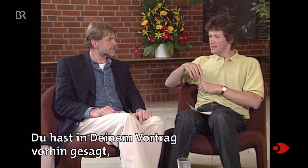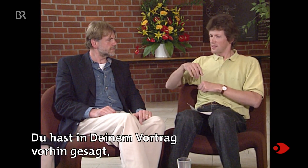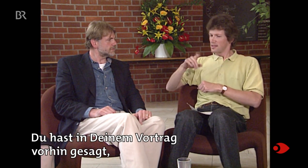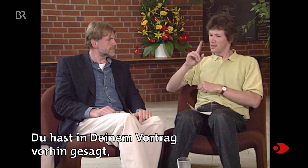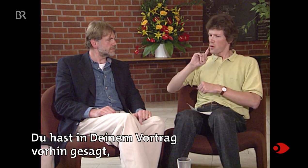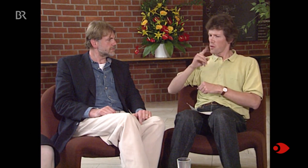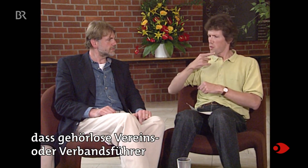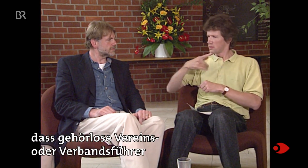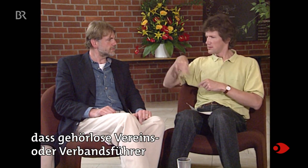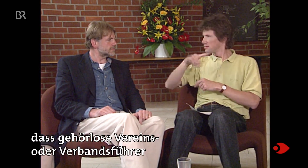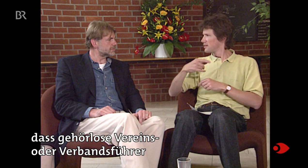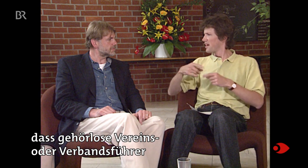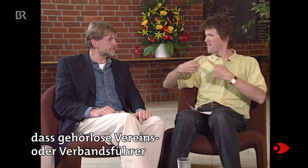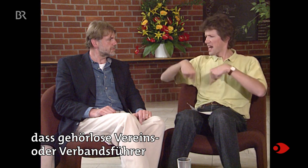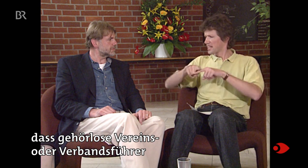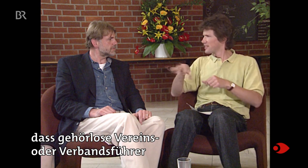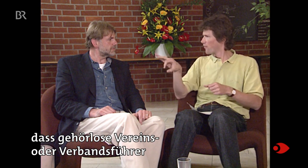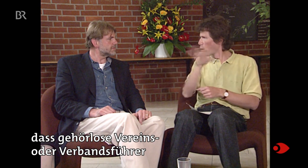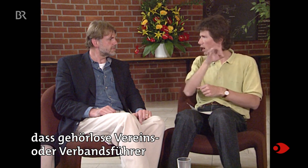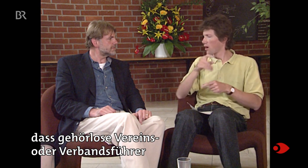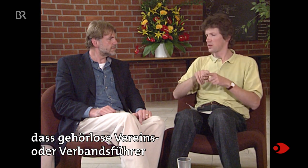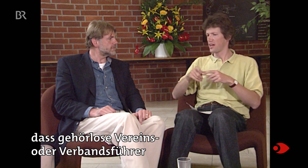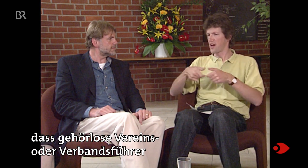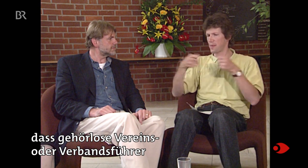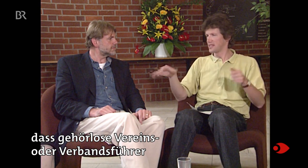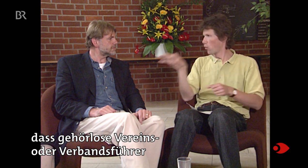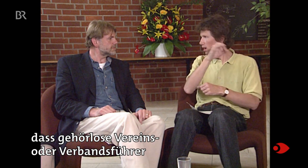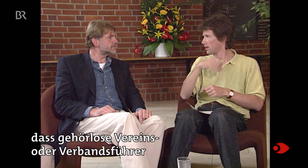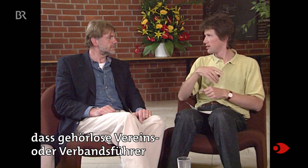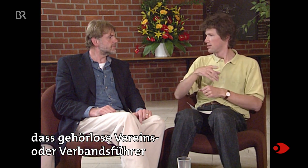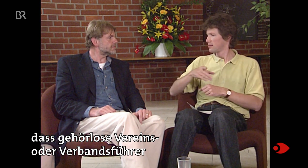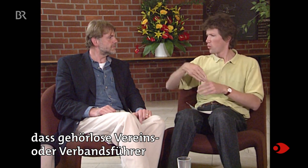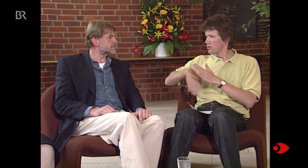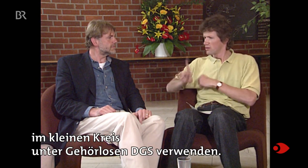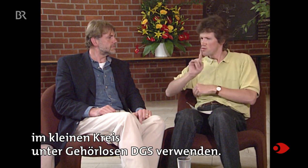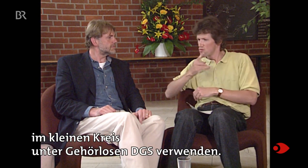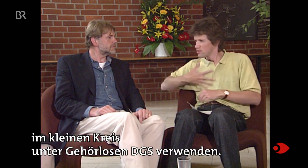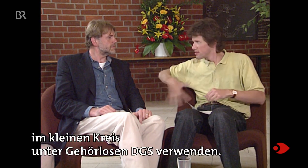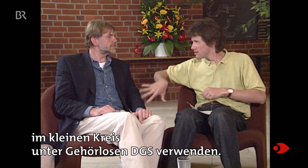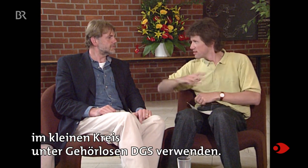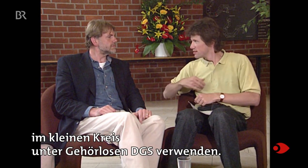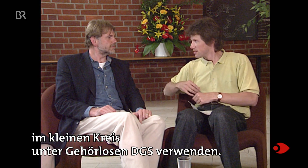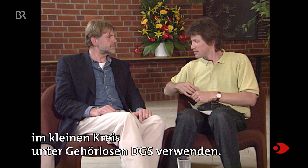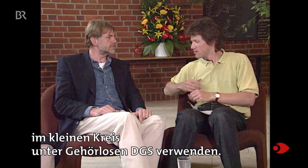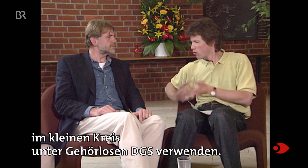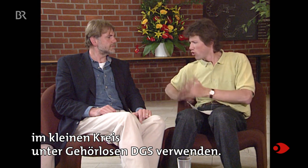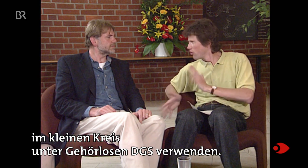gesagt, dass gehörlose Vereins oder Verbandsführer im kleinen Kreis Untergehörlosen